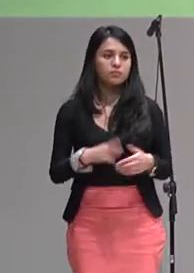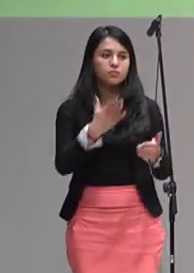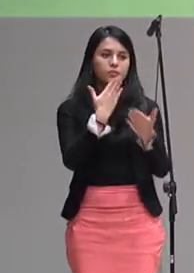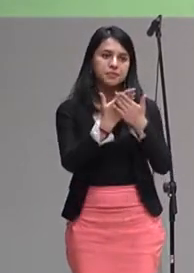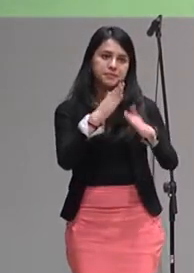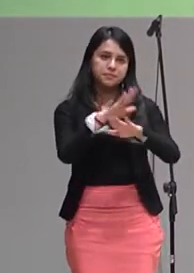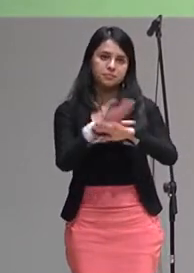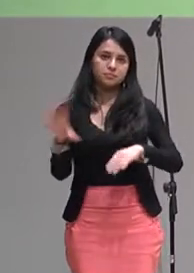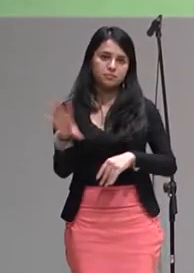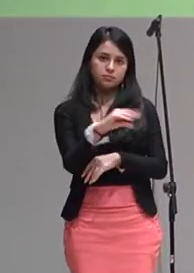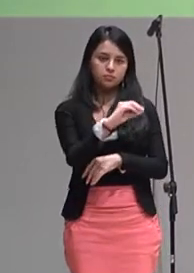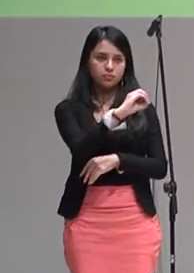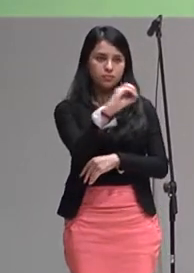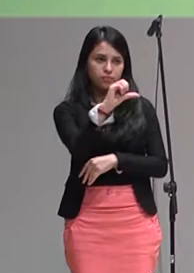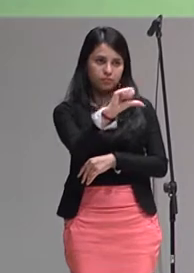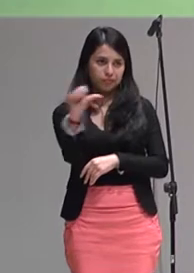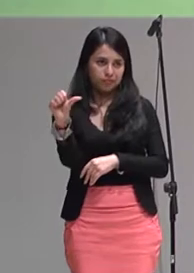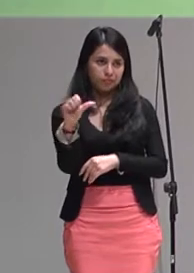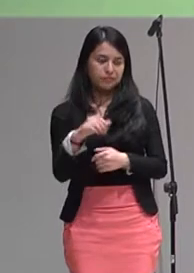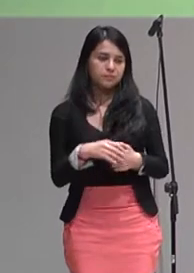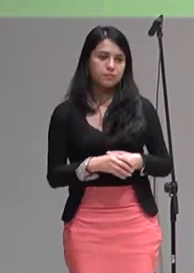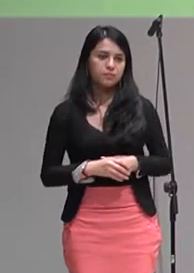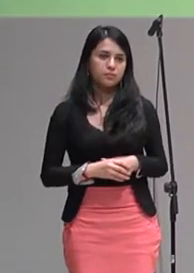Buenas tardes para todas y para todos.